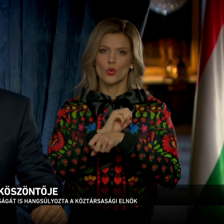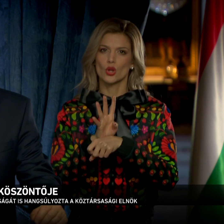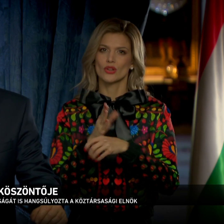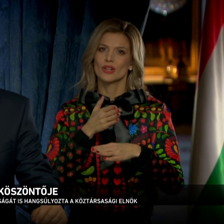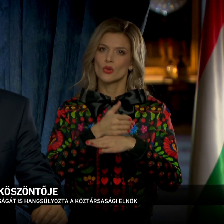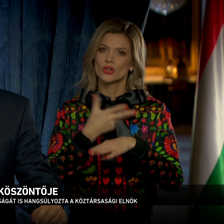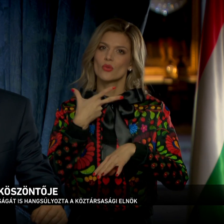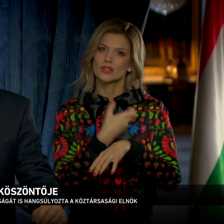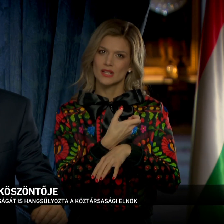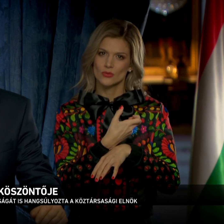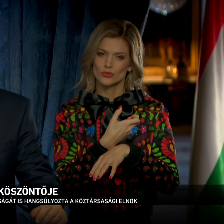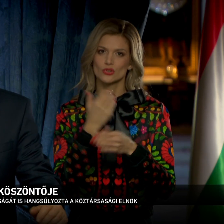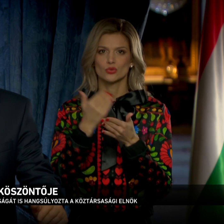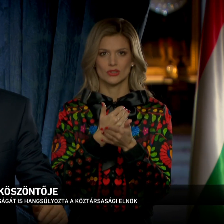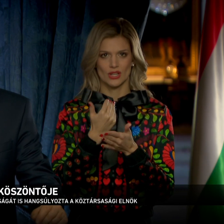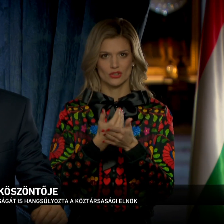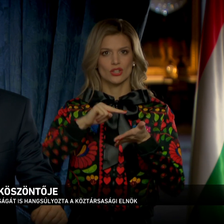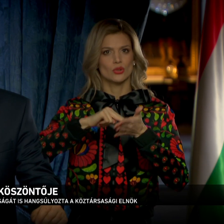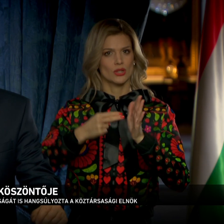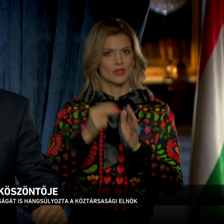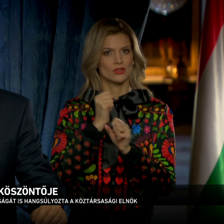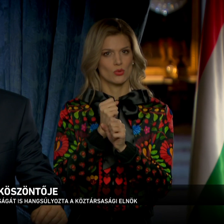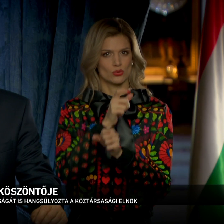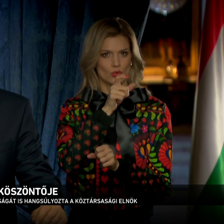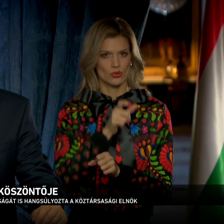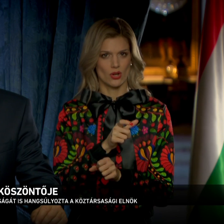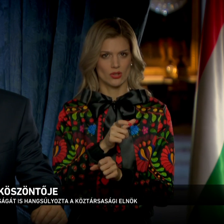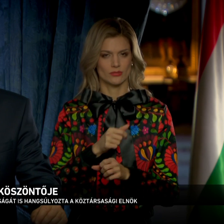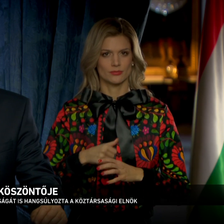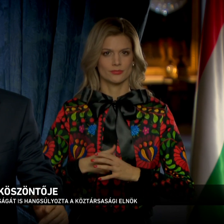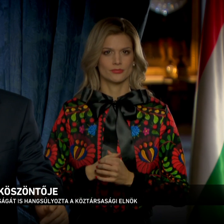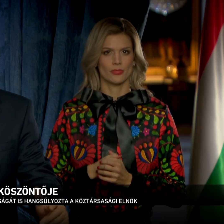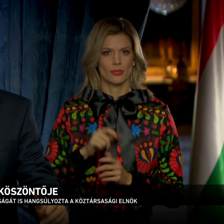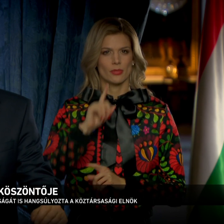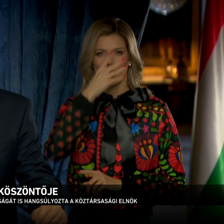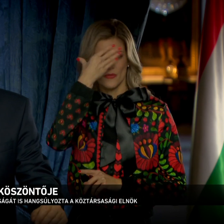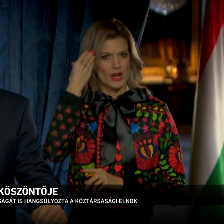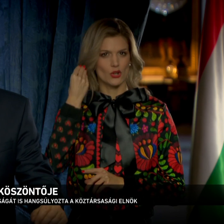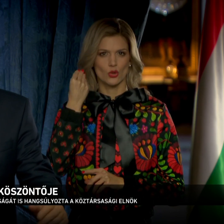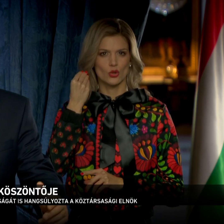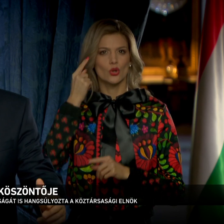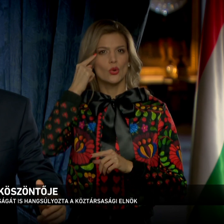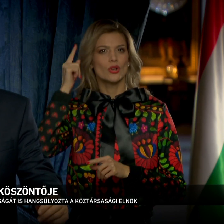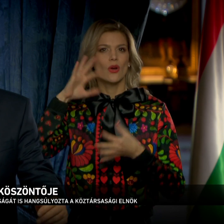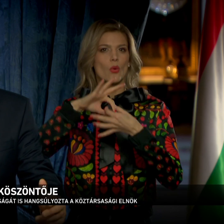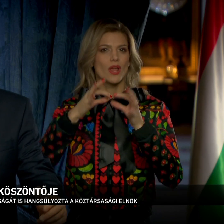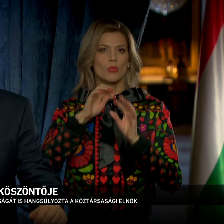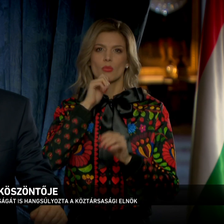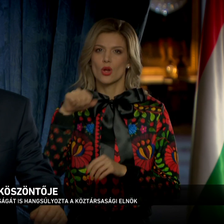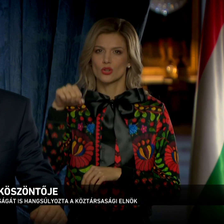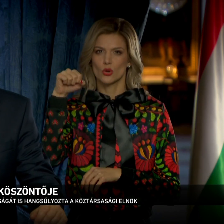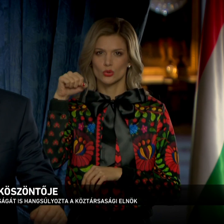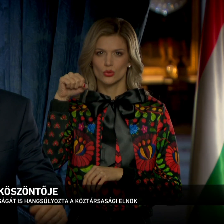generációs koronavírus vakcinához szükséges technológia kidolgozója. És ne feledjük a tokiói olimpia